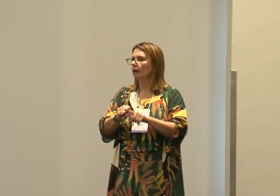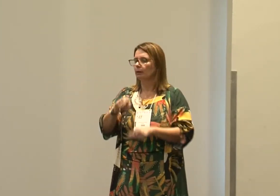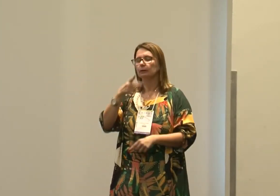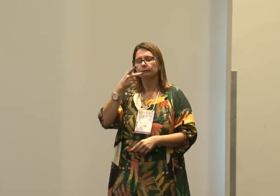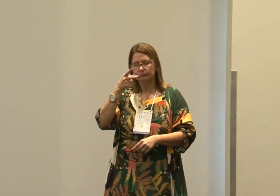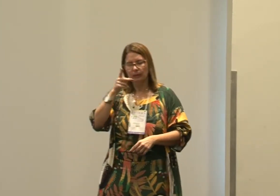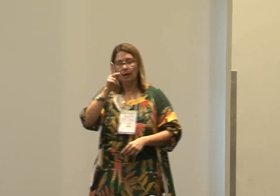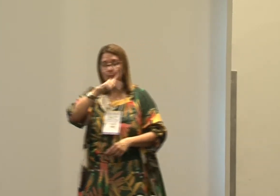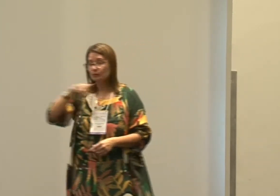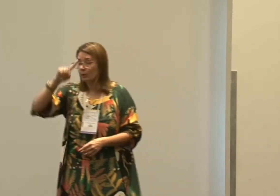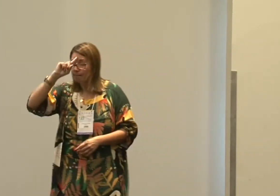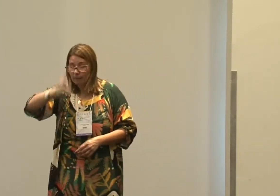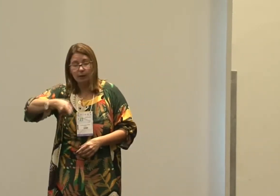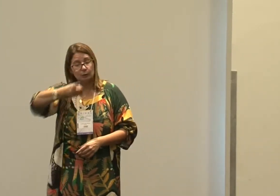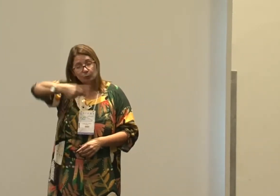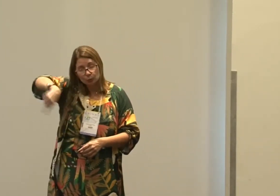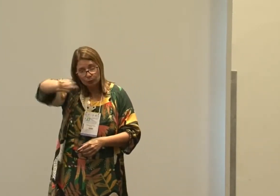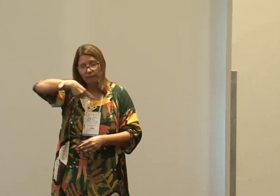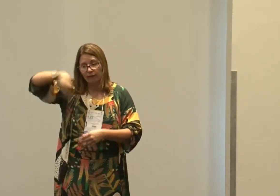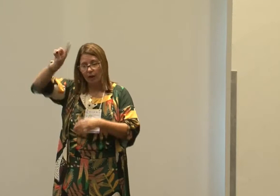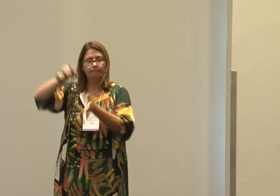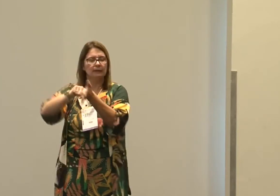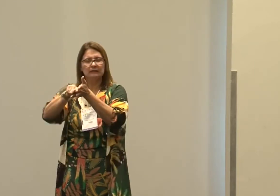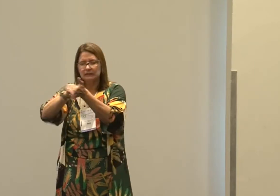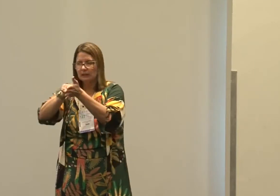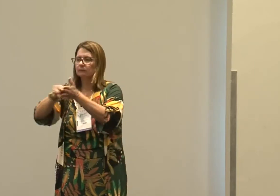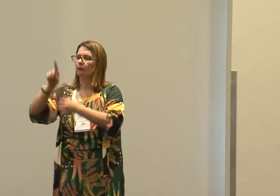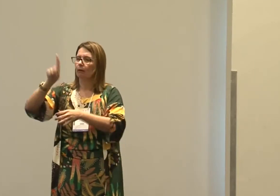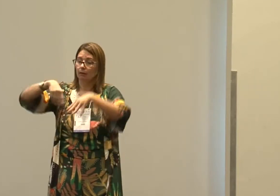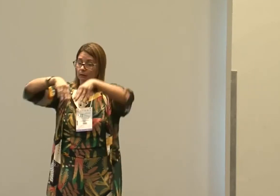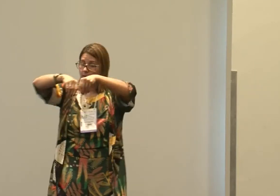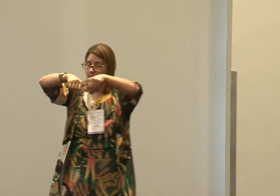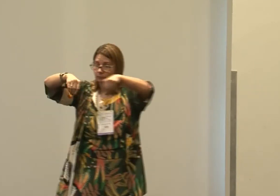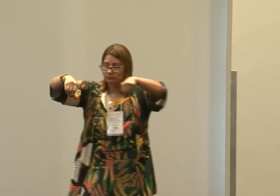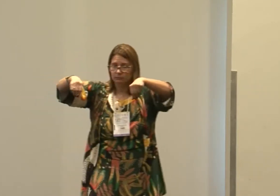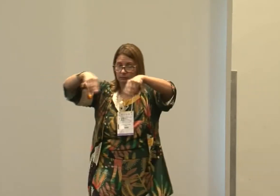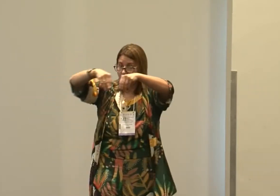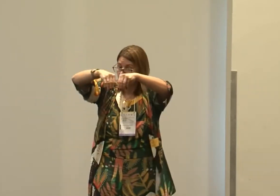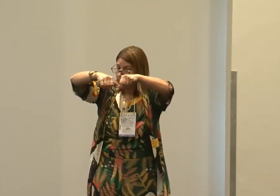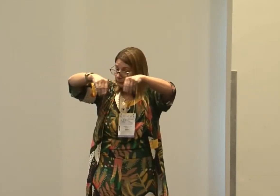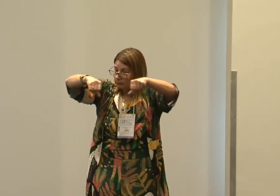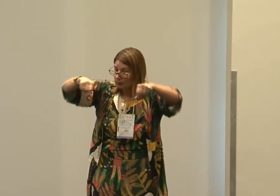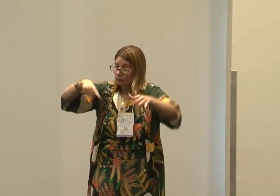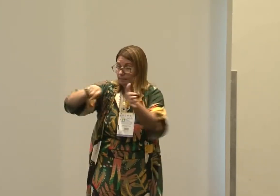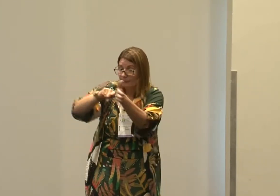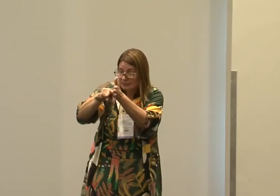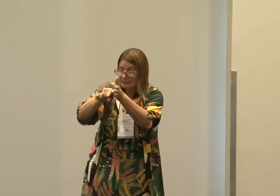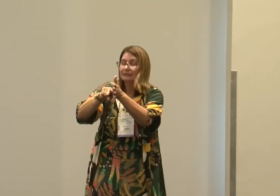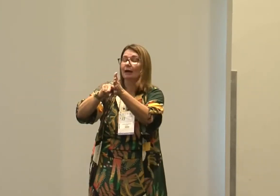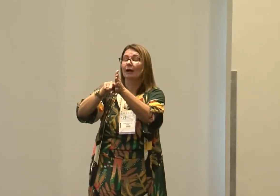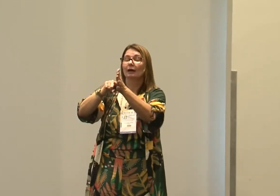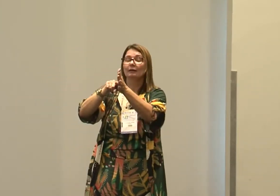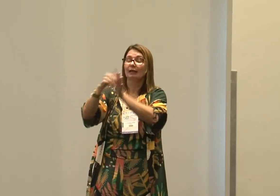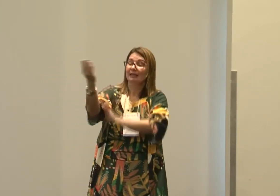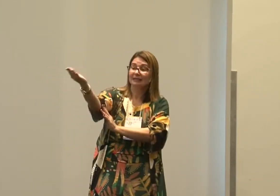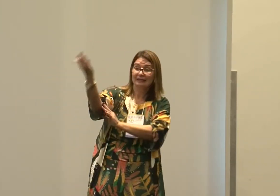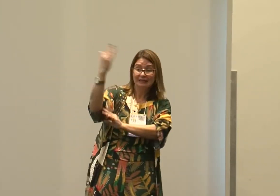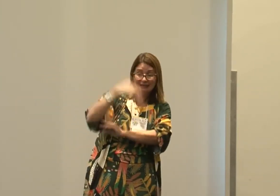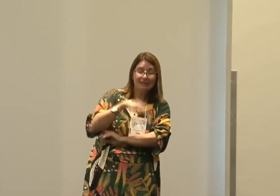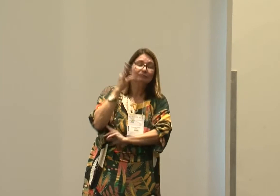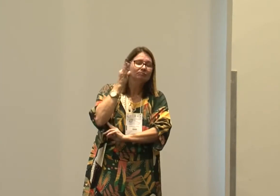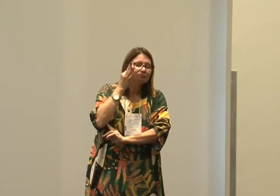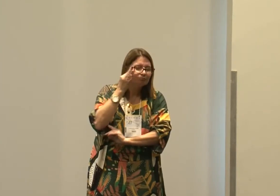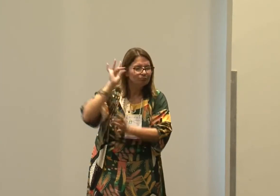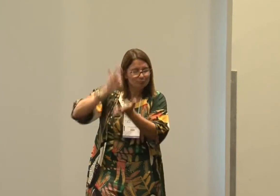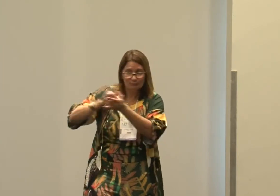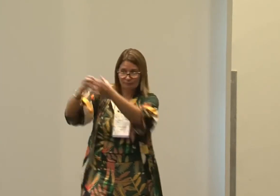se confundiu e remetia para ele a um outro lugar. Então a professora falou, vocês precisam pesquisar sobre esse sinal aqui, que é a palavra